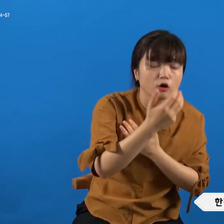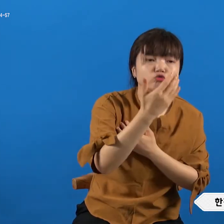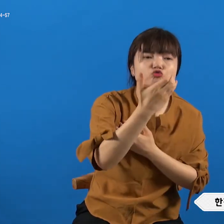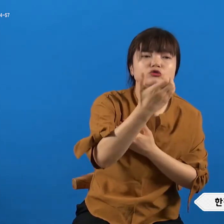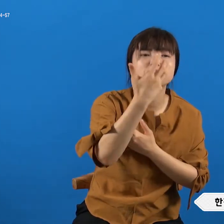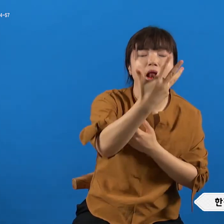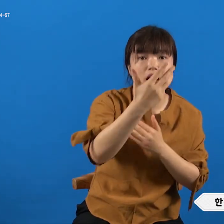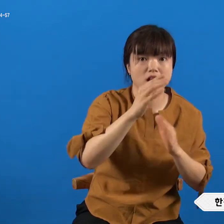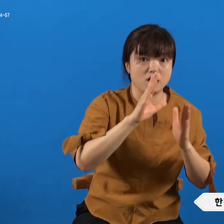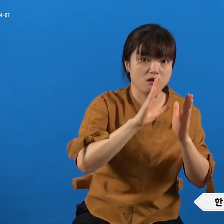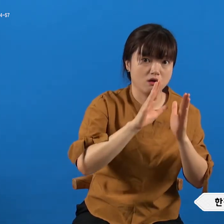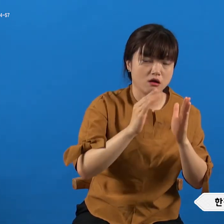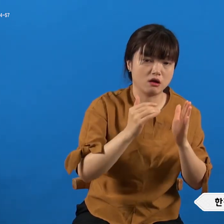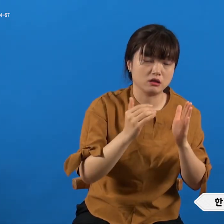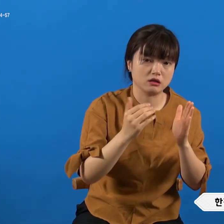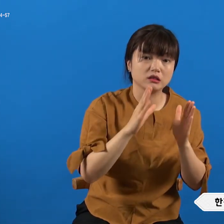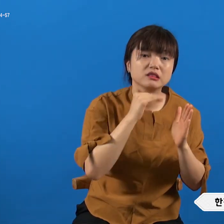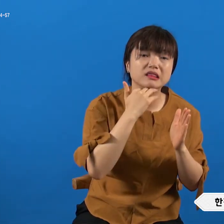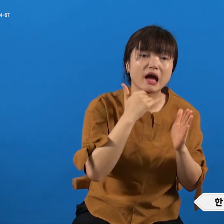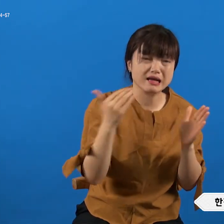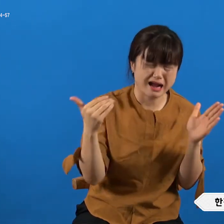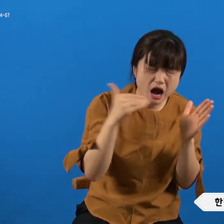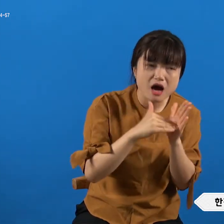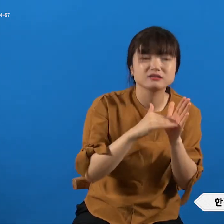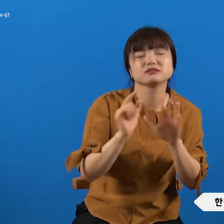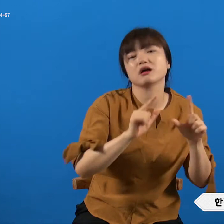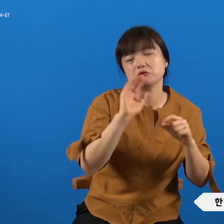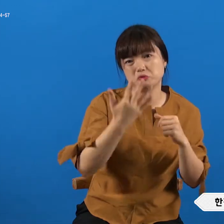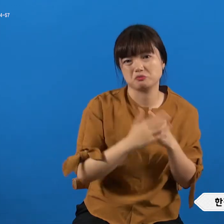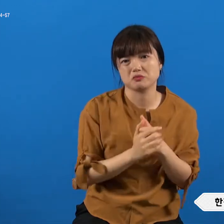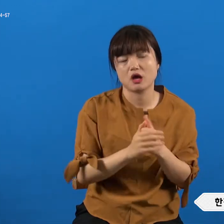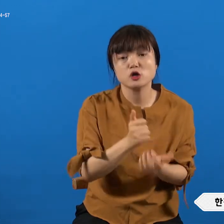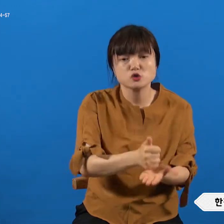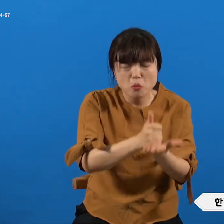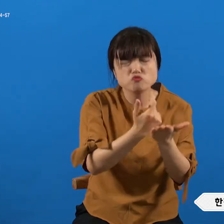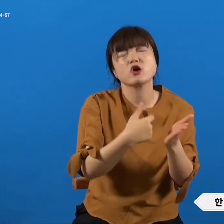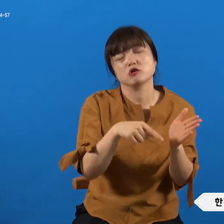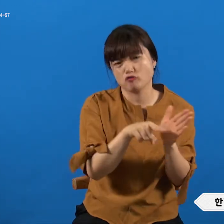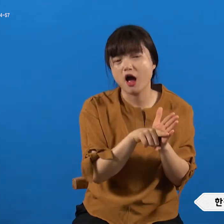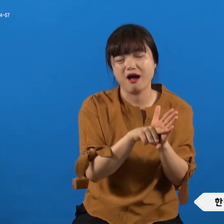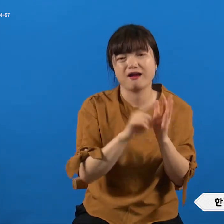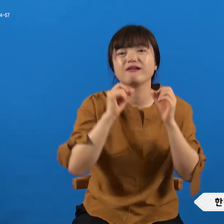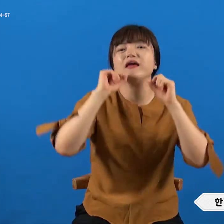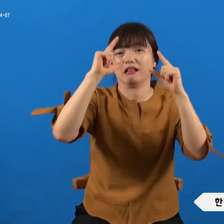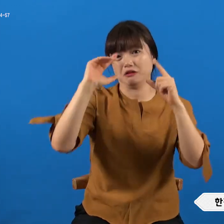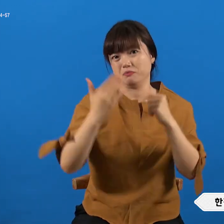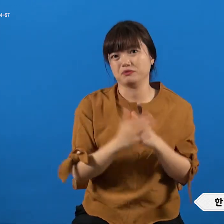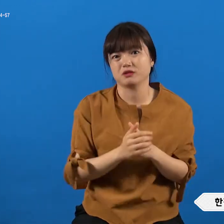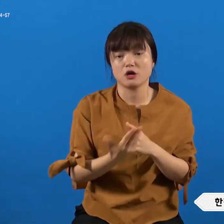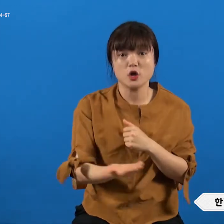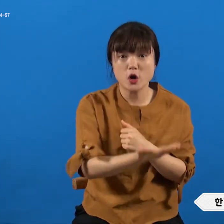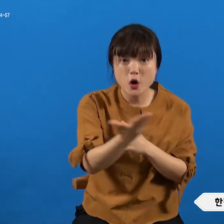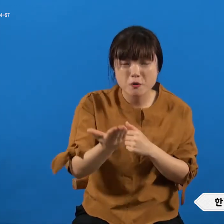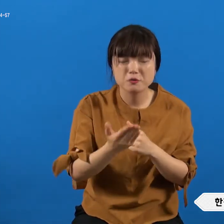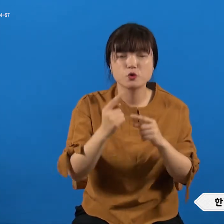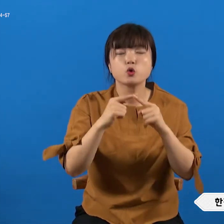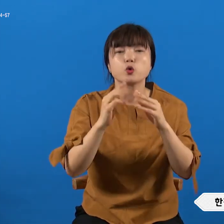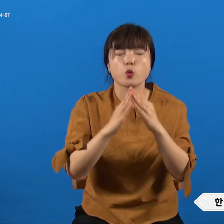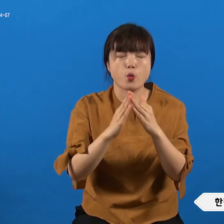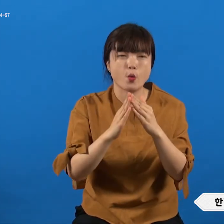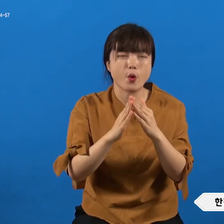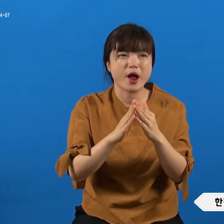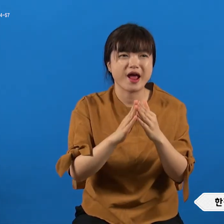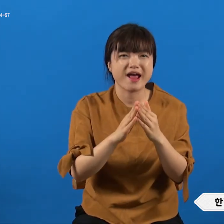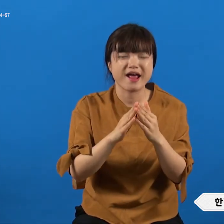열심히 이제 성공의 철학을 깨달은 거지요. 섬김을 위해서다. 여러분, 우리 교회 세 번째